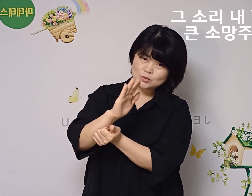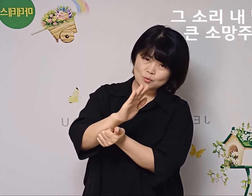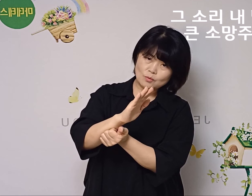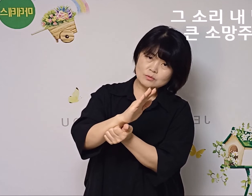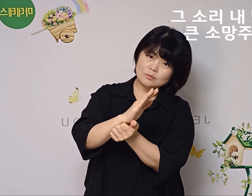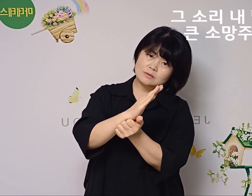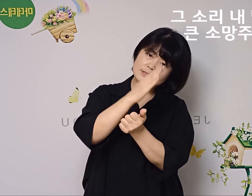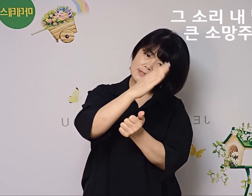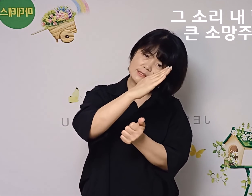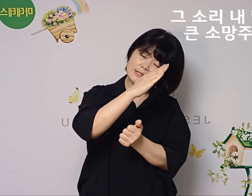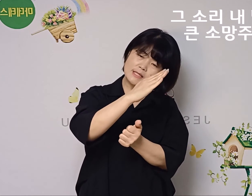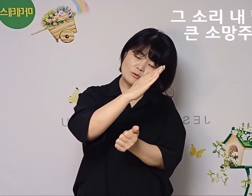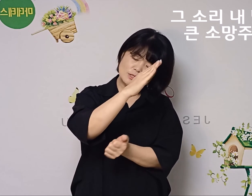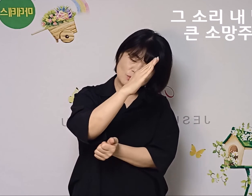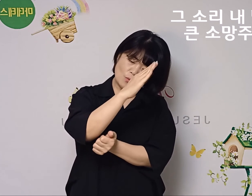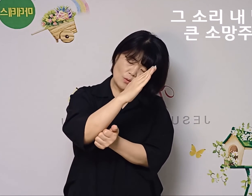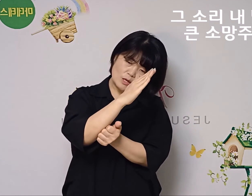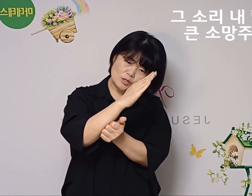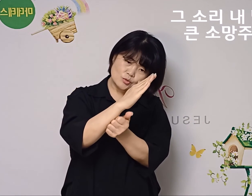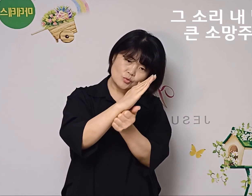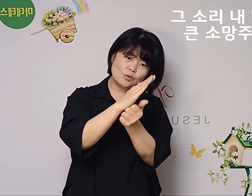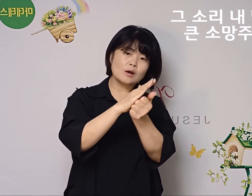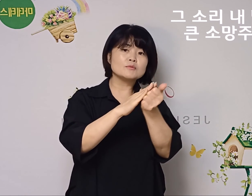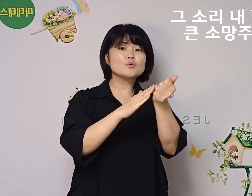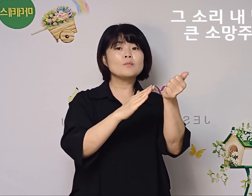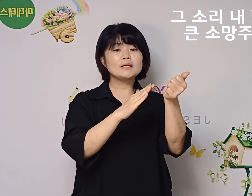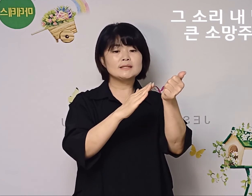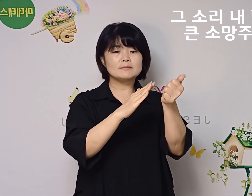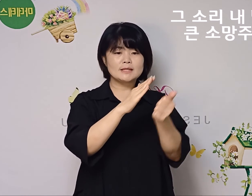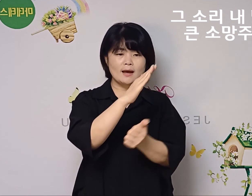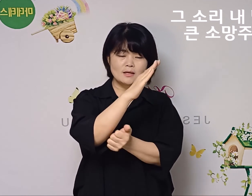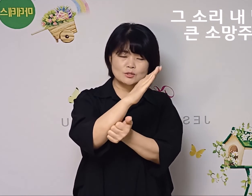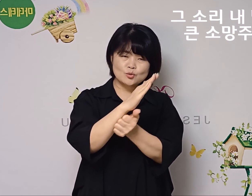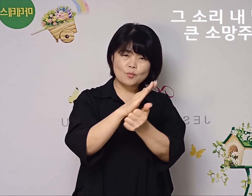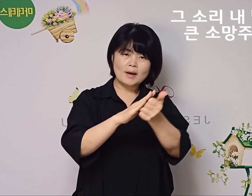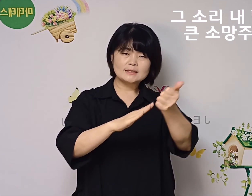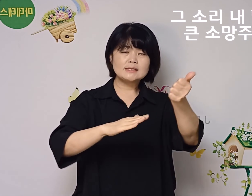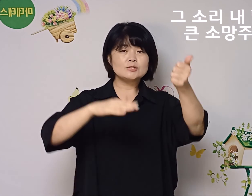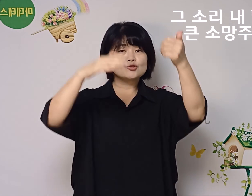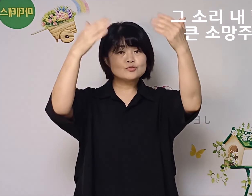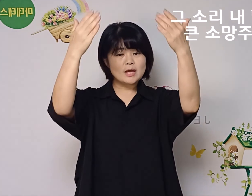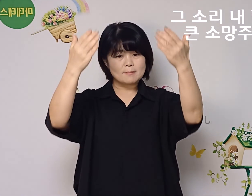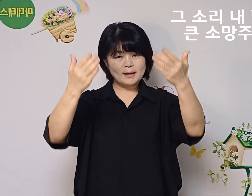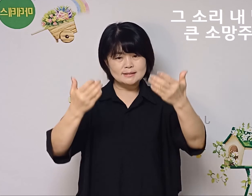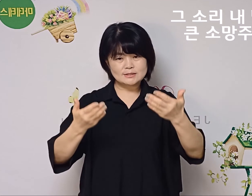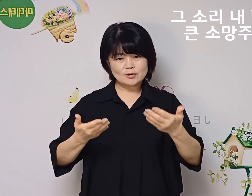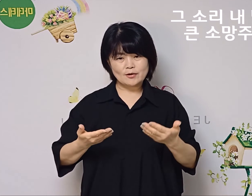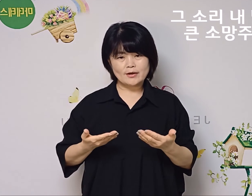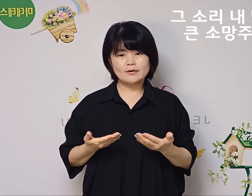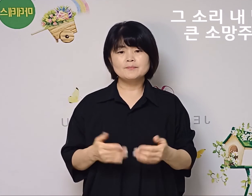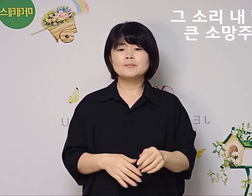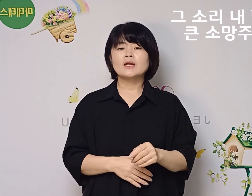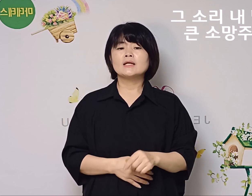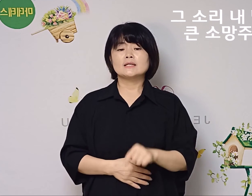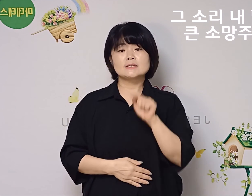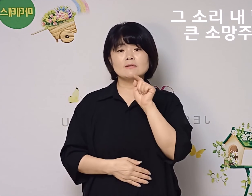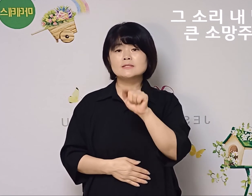왼쪽 손 등을 딱 세우시고 쭉 올라오면 소망이 됩니다. 소망을 주내 받는 거예요. 그래서